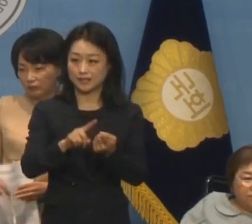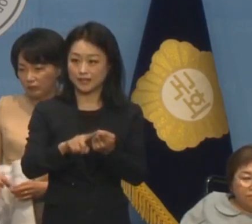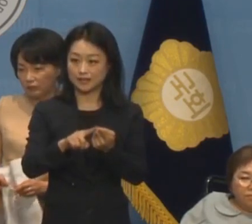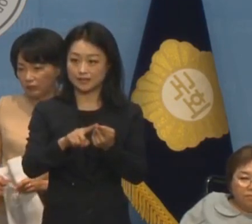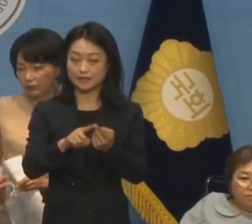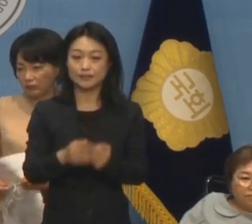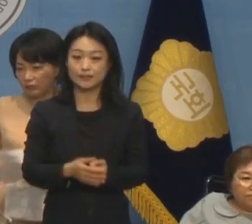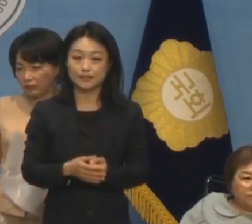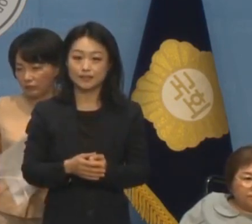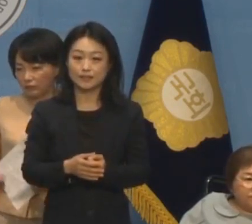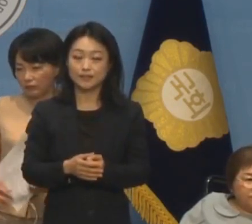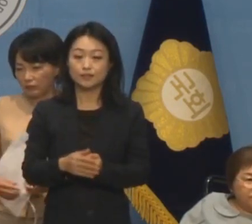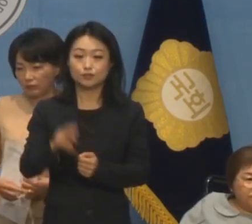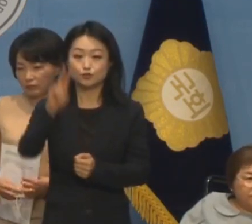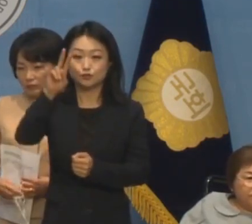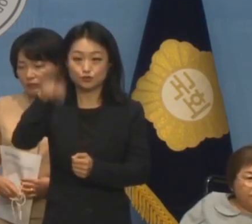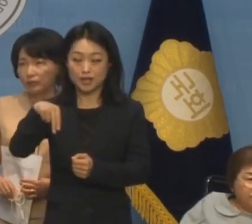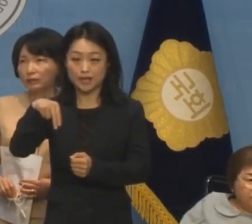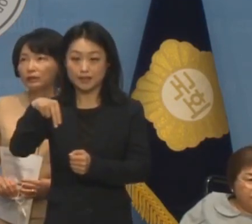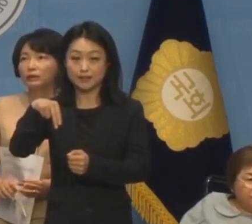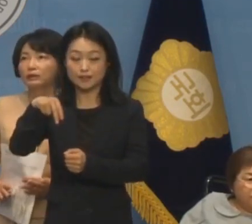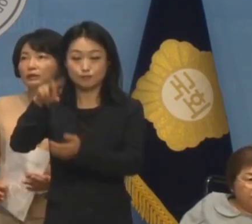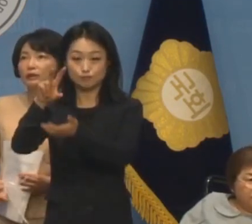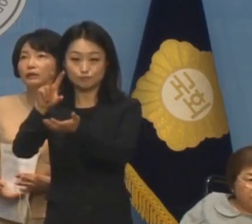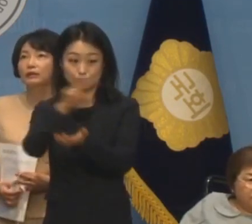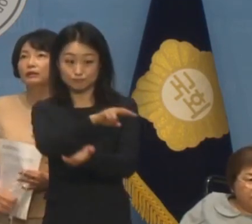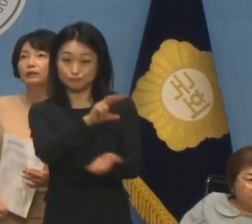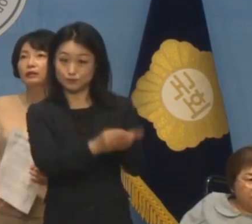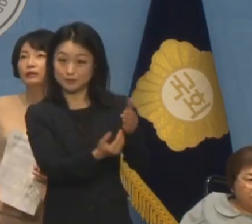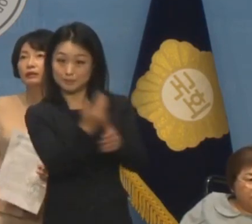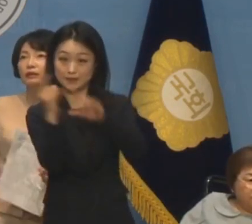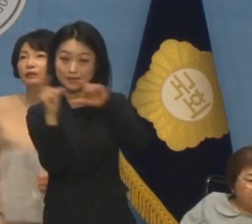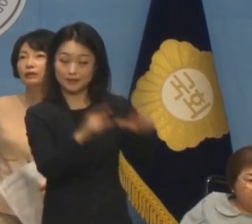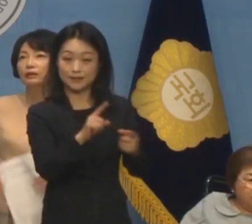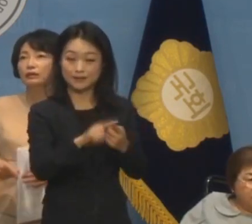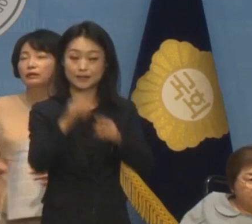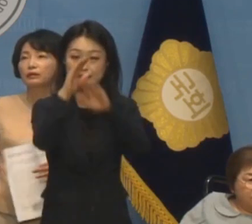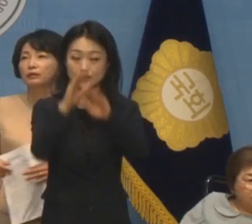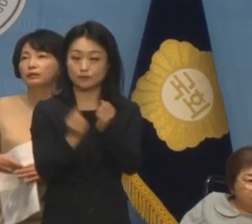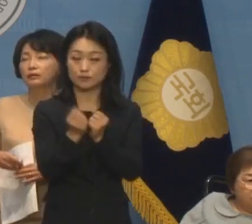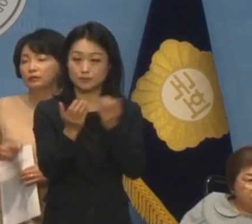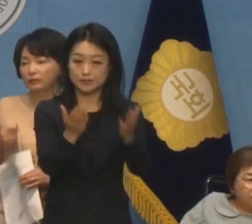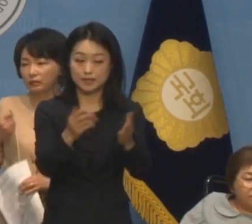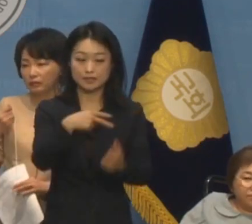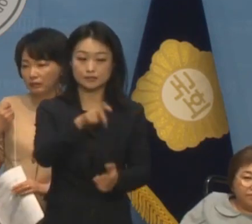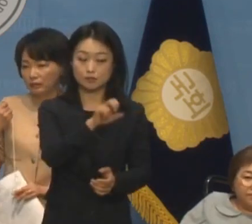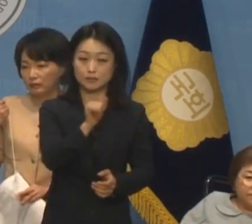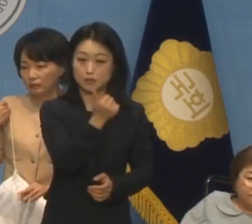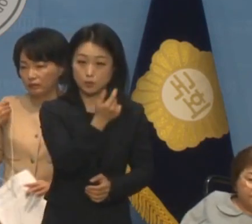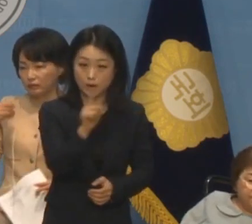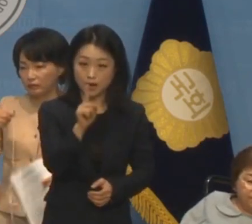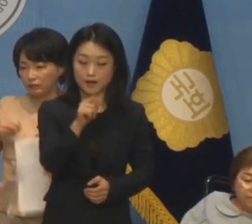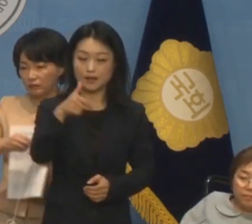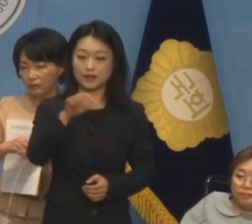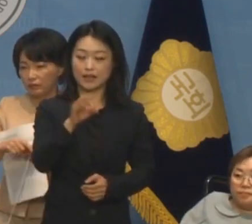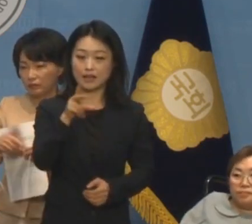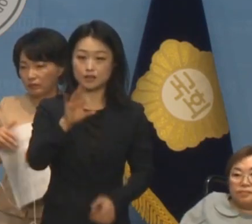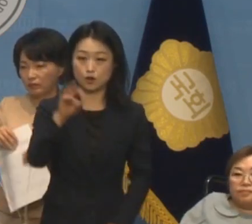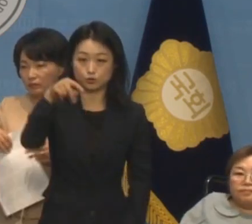시작하도록 하겠습니다. 오늘 발언은 더불어민주당 서미화 의원, 조국혁신당 강경숙